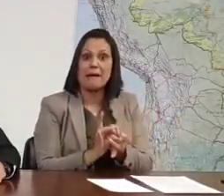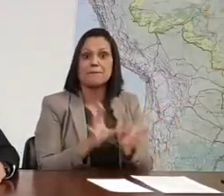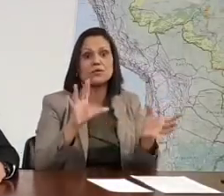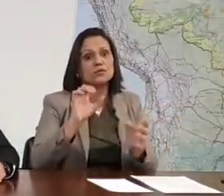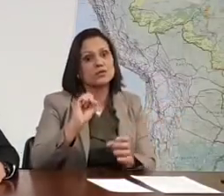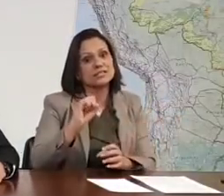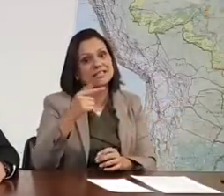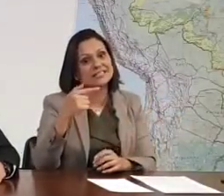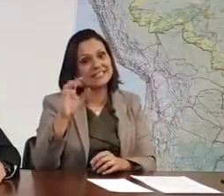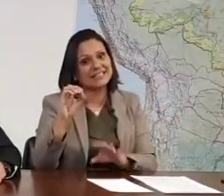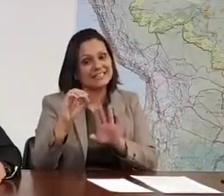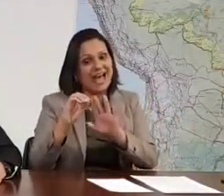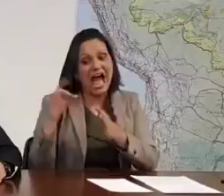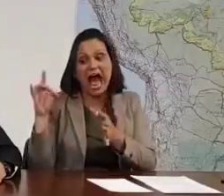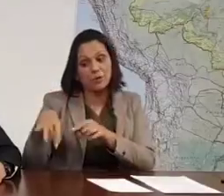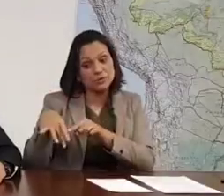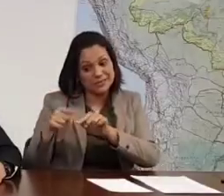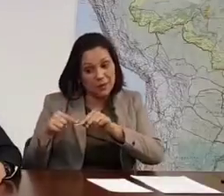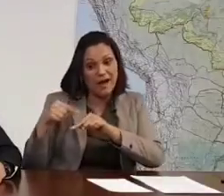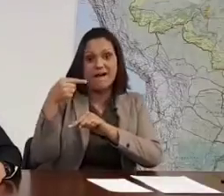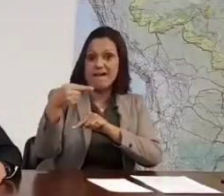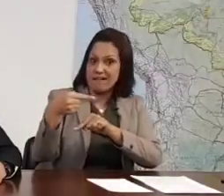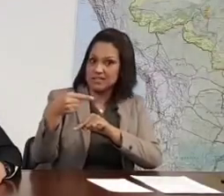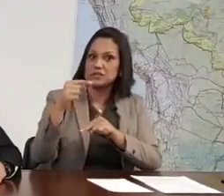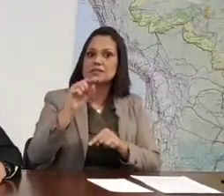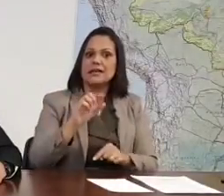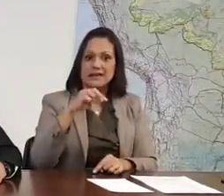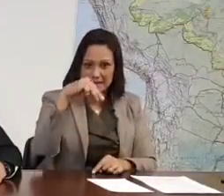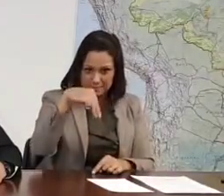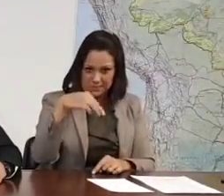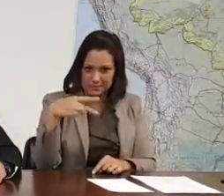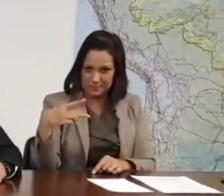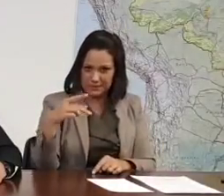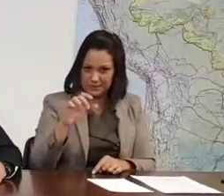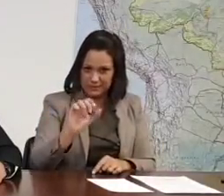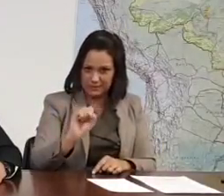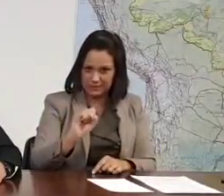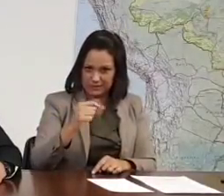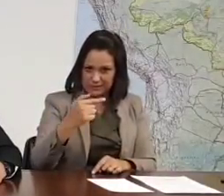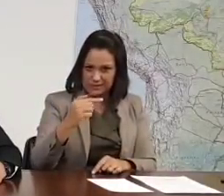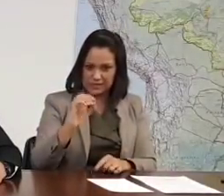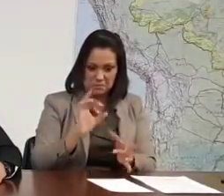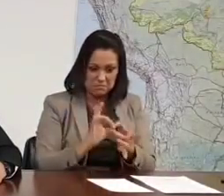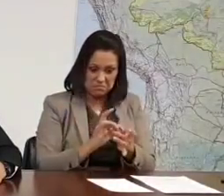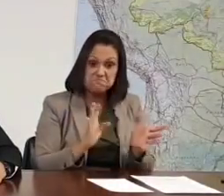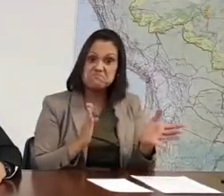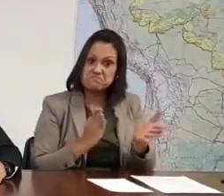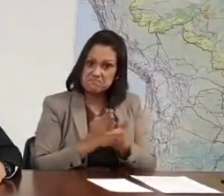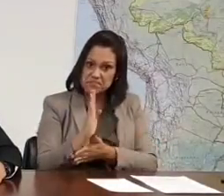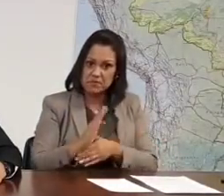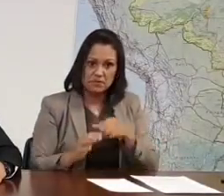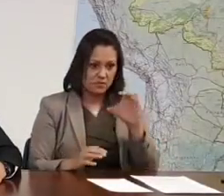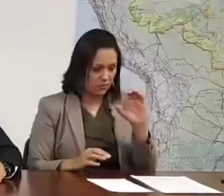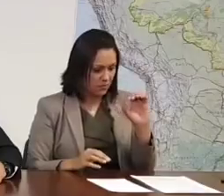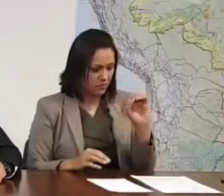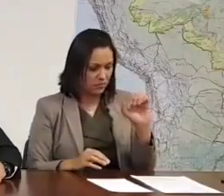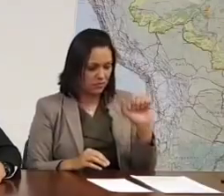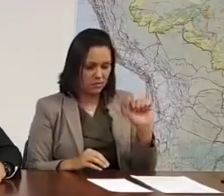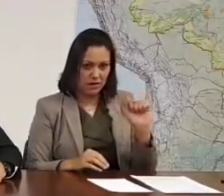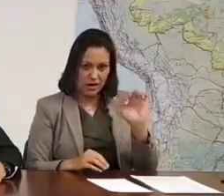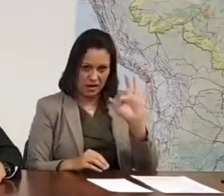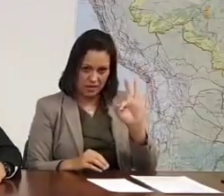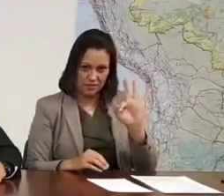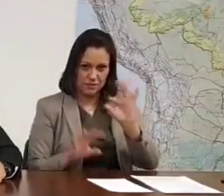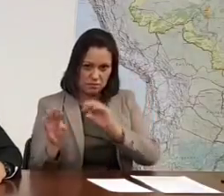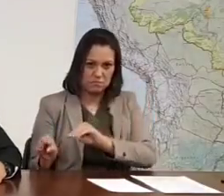Não, então é a penúltima. A NP 870 foi aprovada, a COAF foi lá para o Ministério